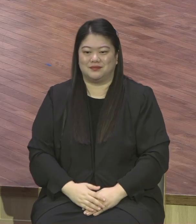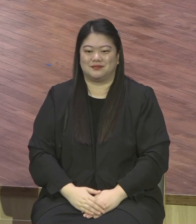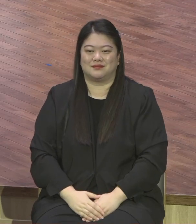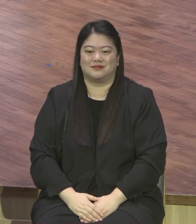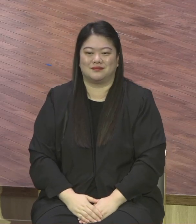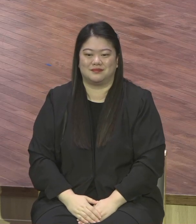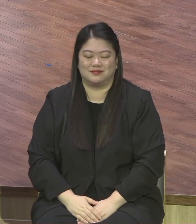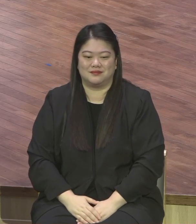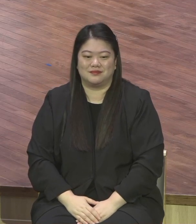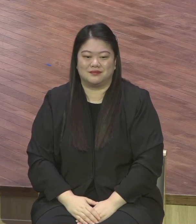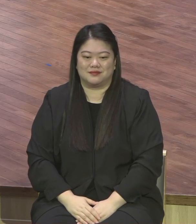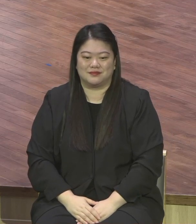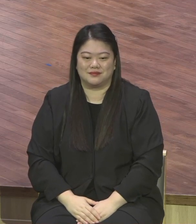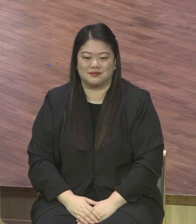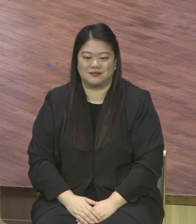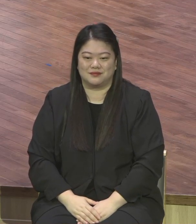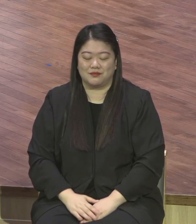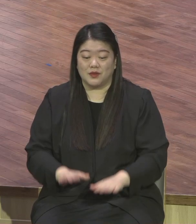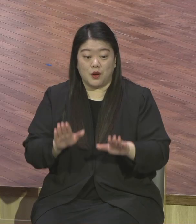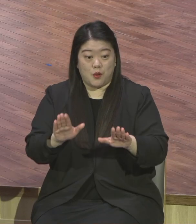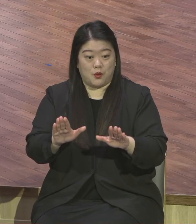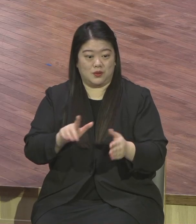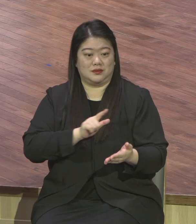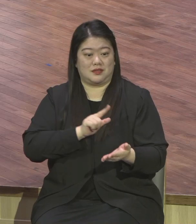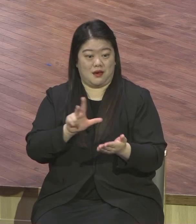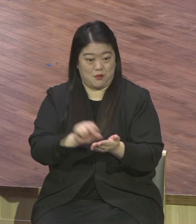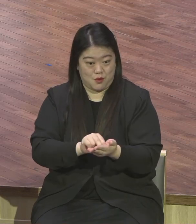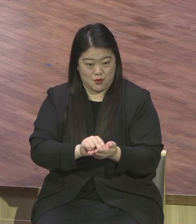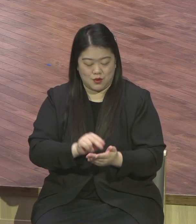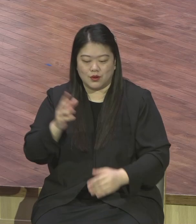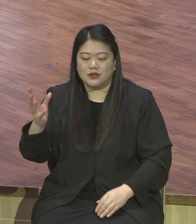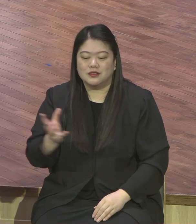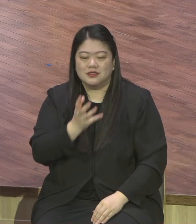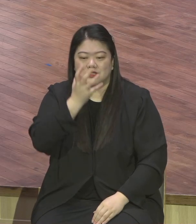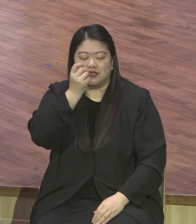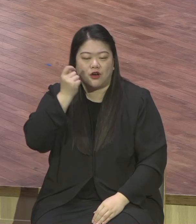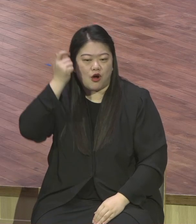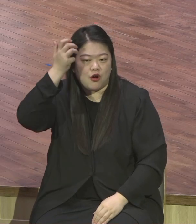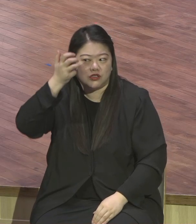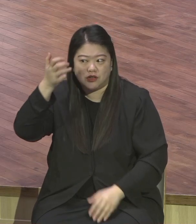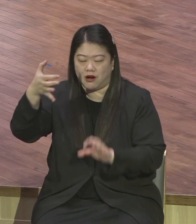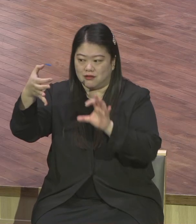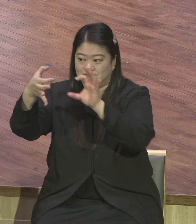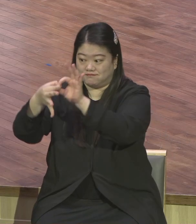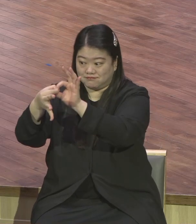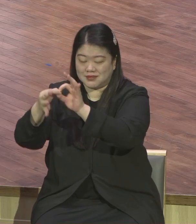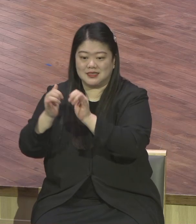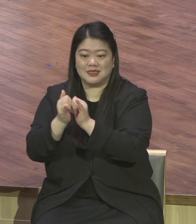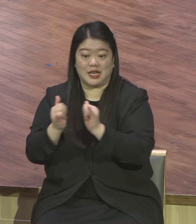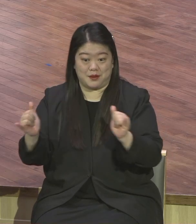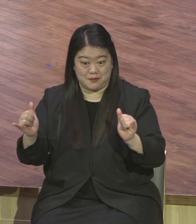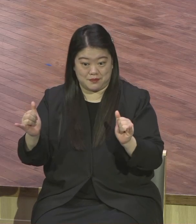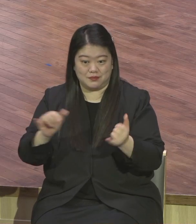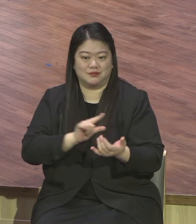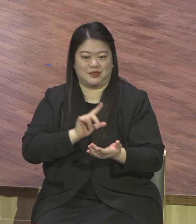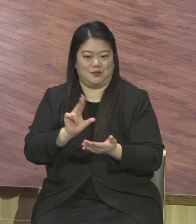자, 읽어드리는 말씀 가지고 성령의 사람이라는 제목으로 말씀을